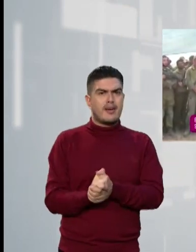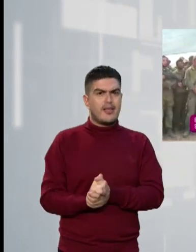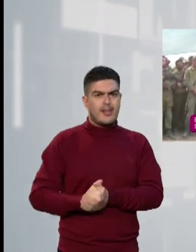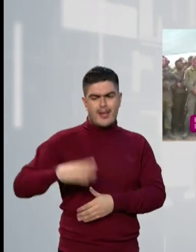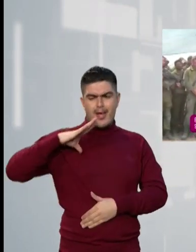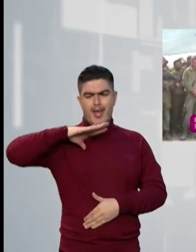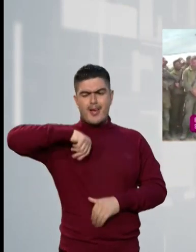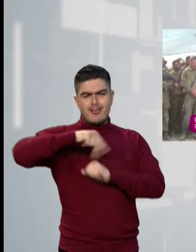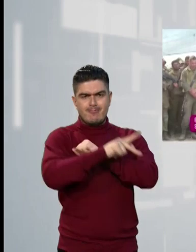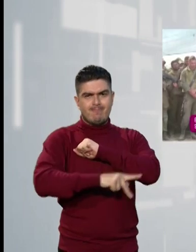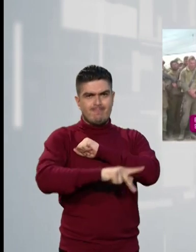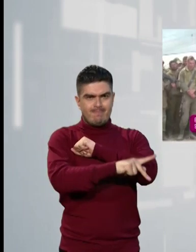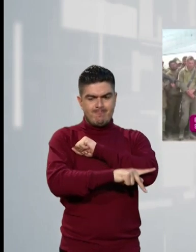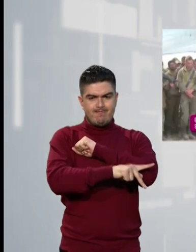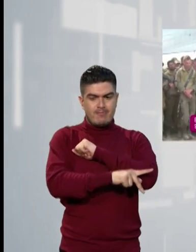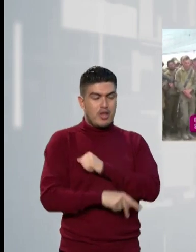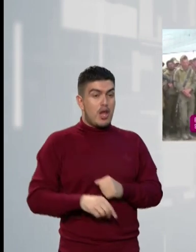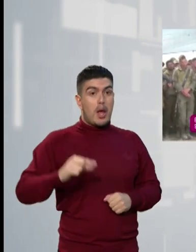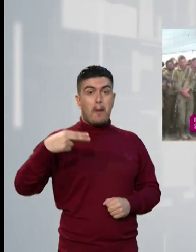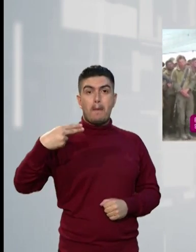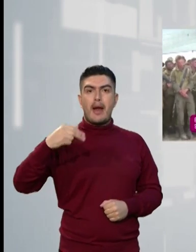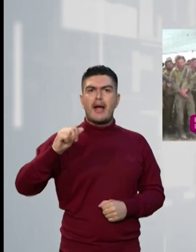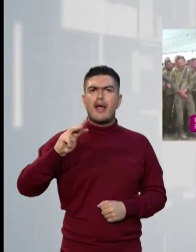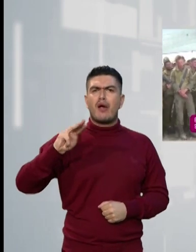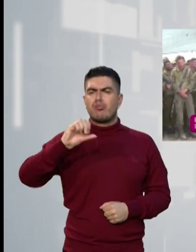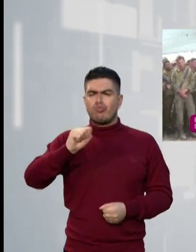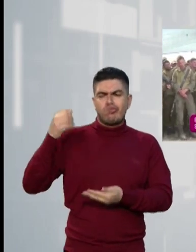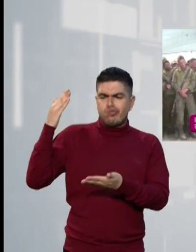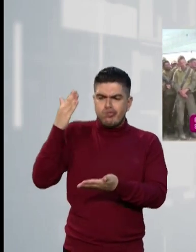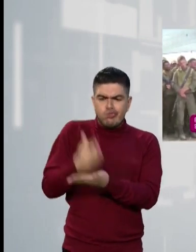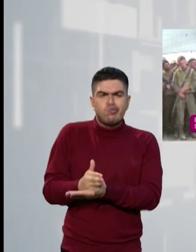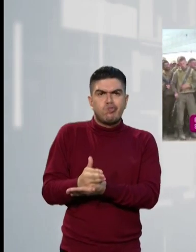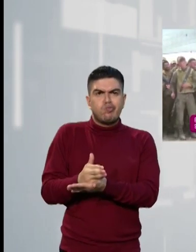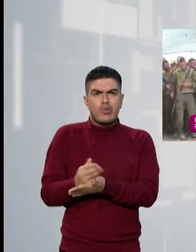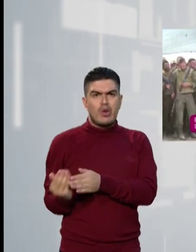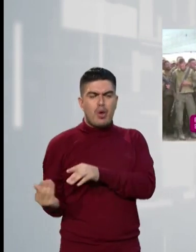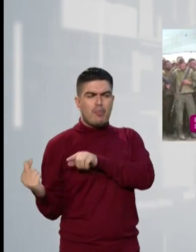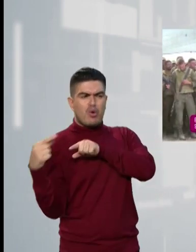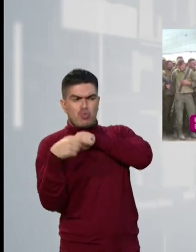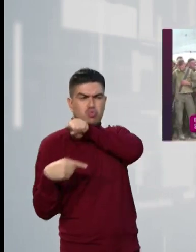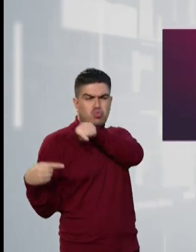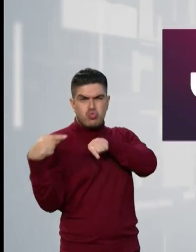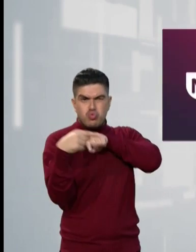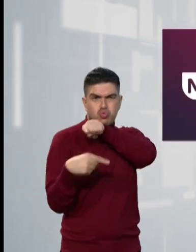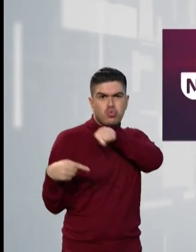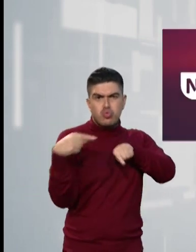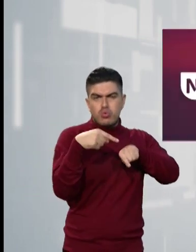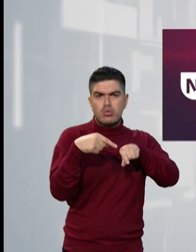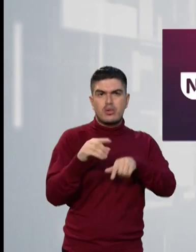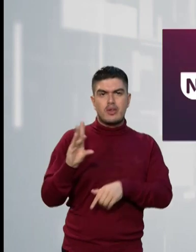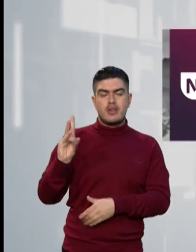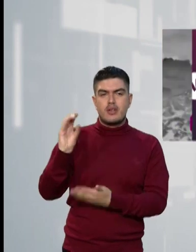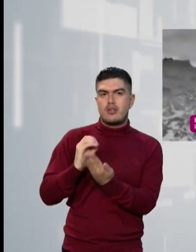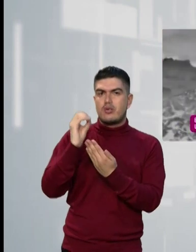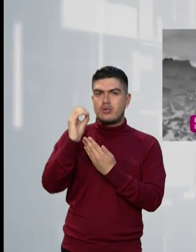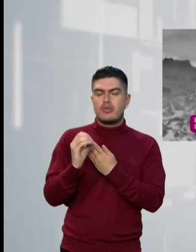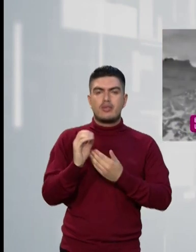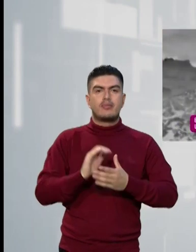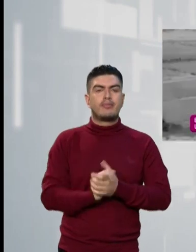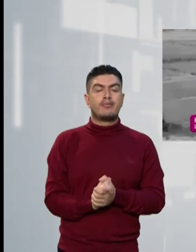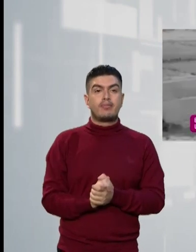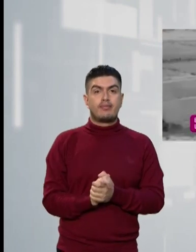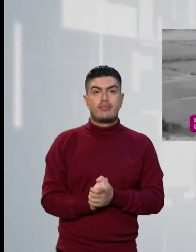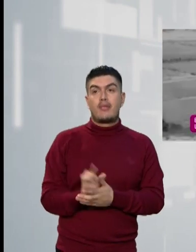el movimiento de resistencia islámica a más por sus ataques terroristas del 7 de octubre el